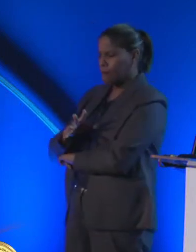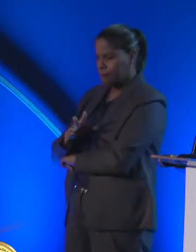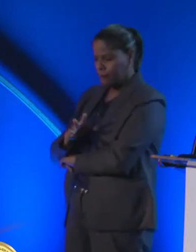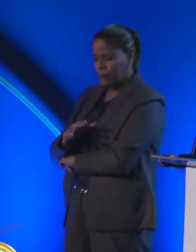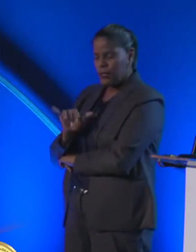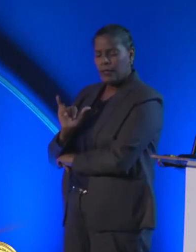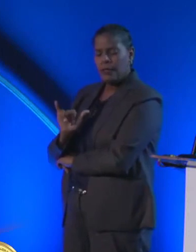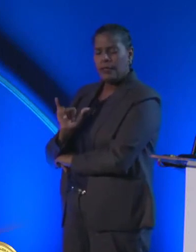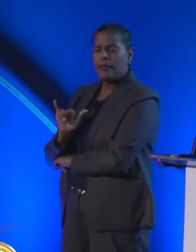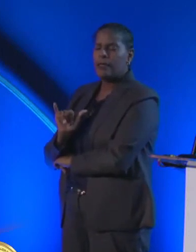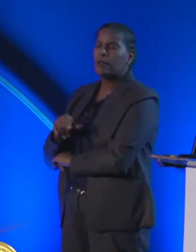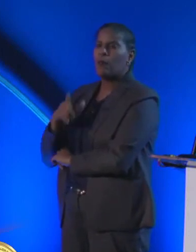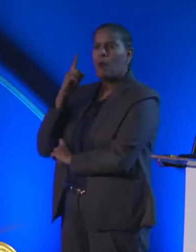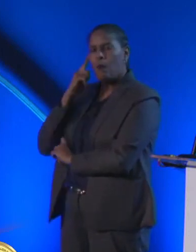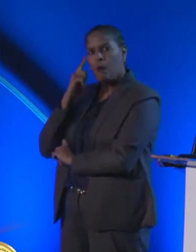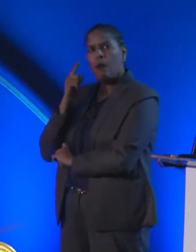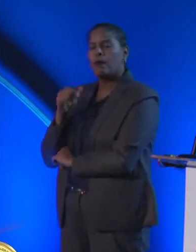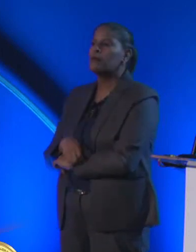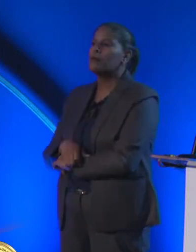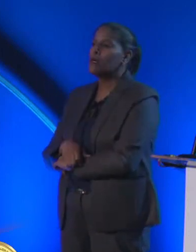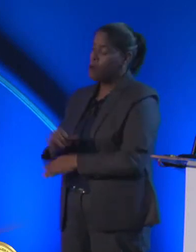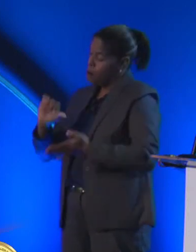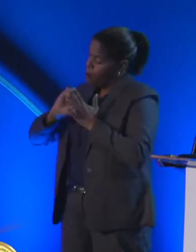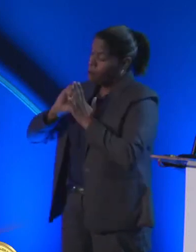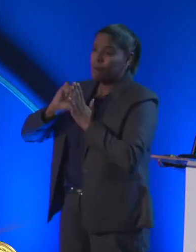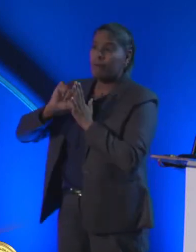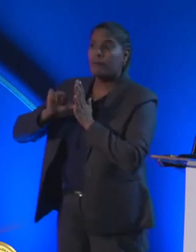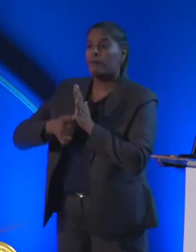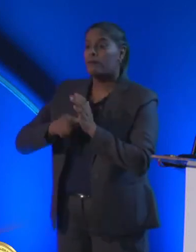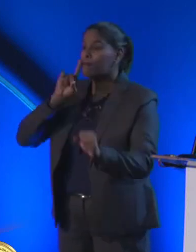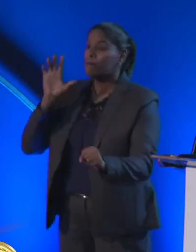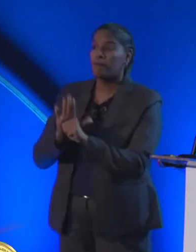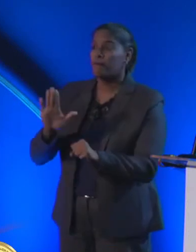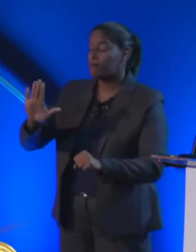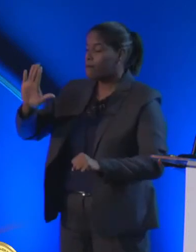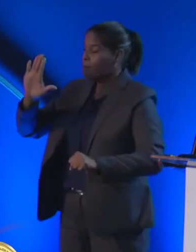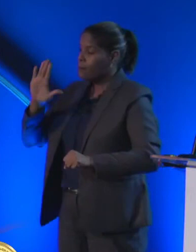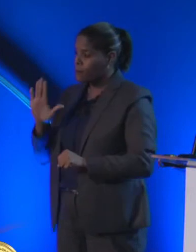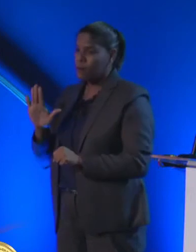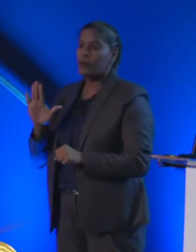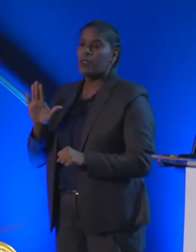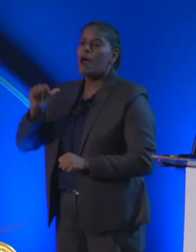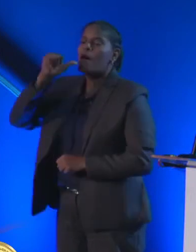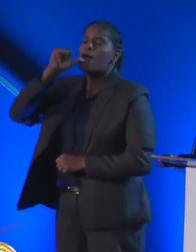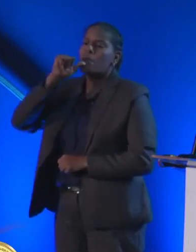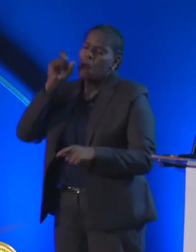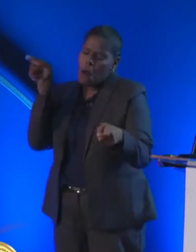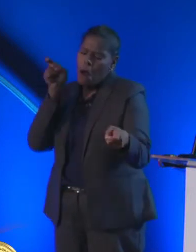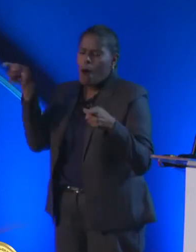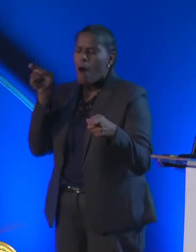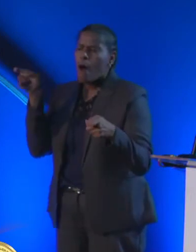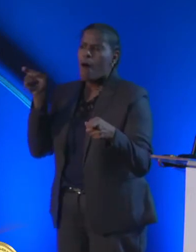es también propicio para reafirmar nuestro compromiso como gobierno de